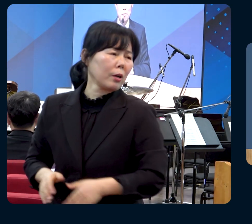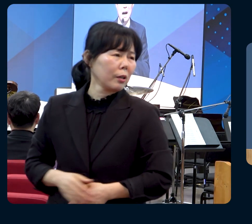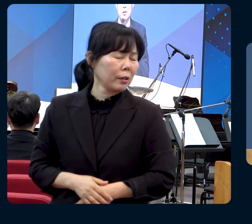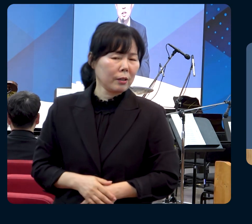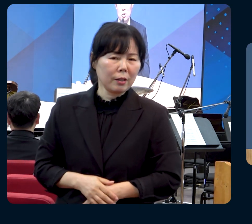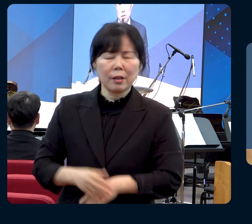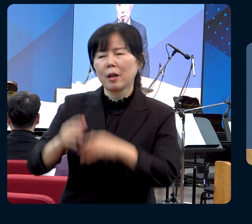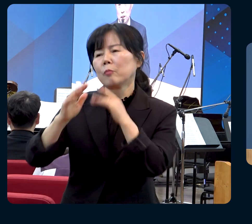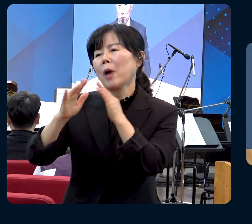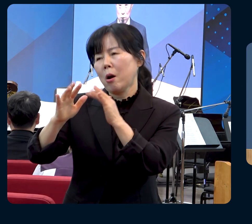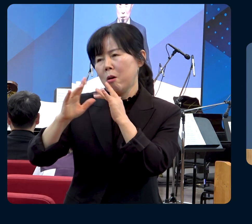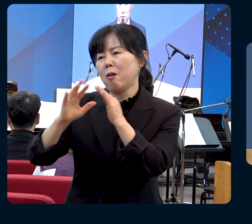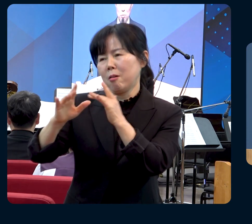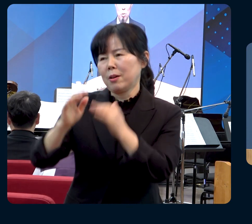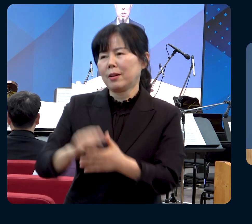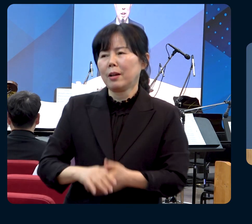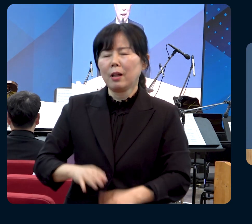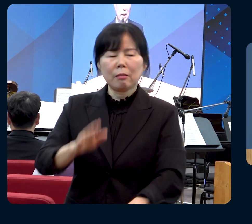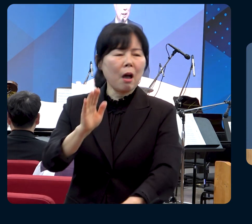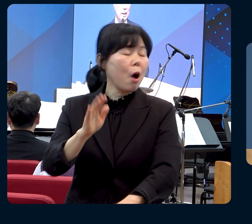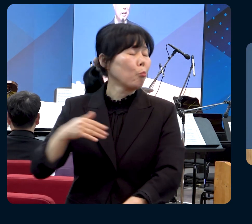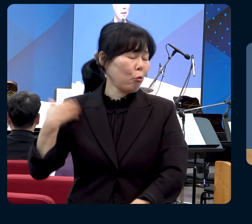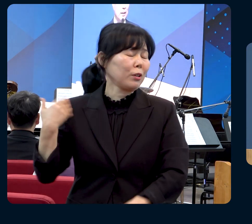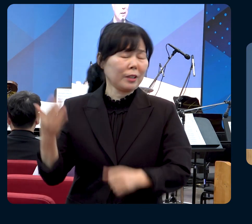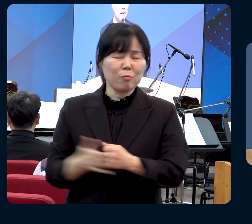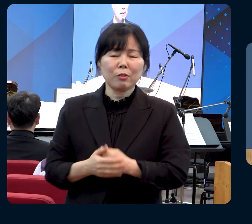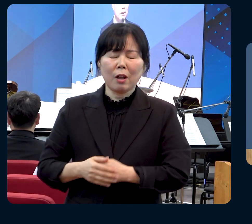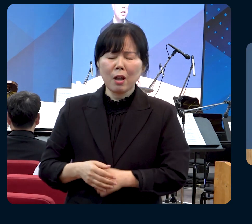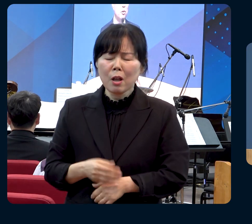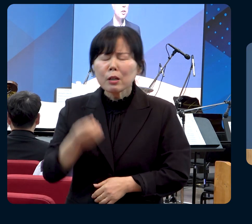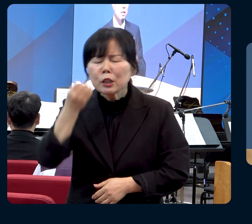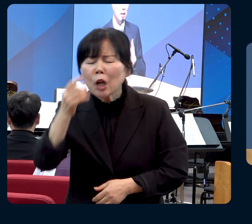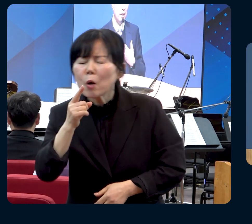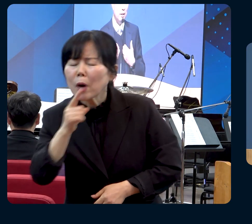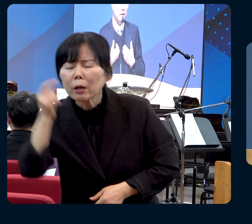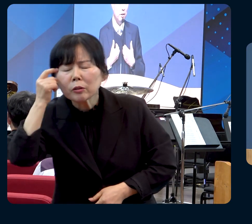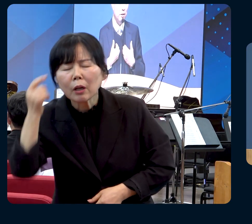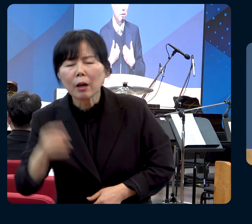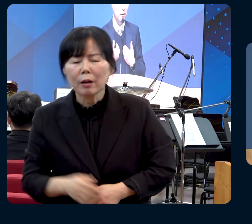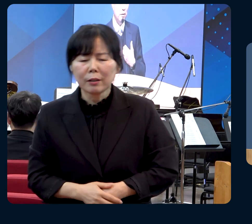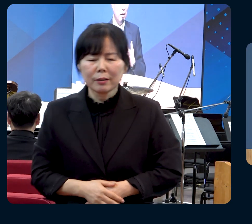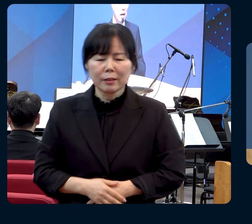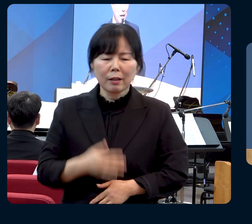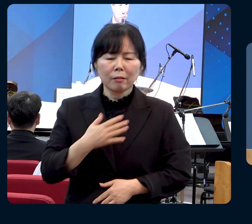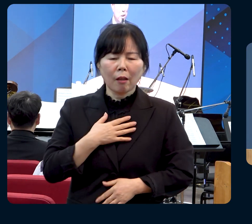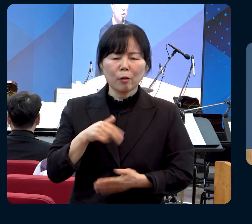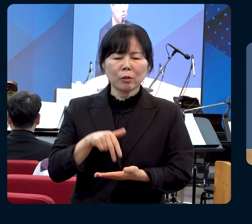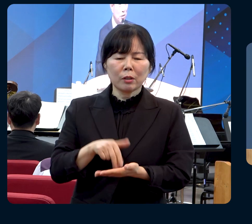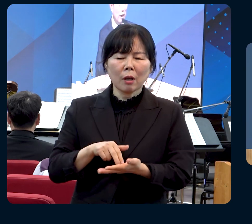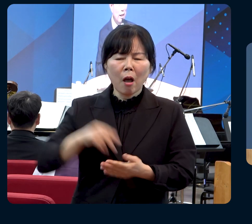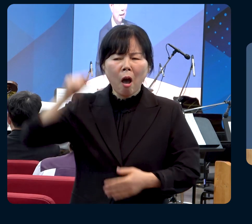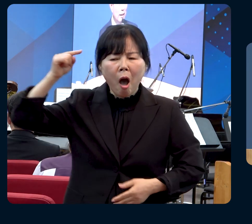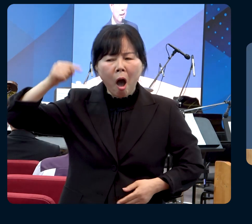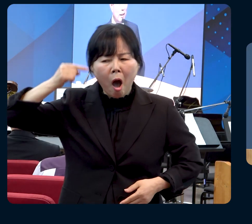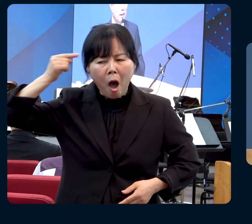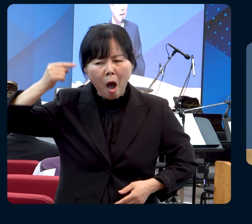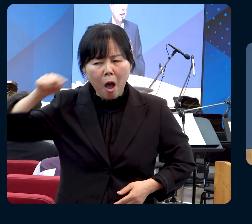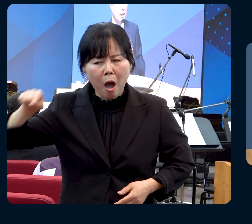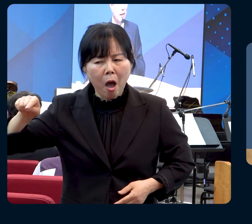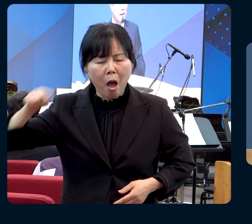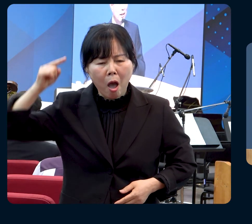그게 방언인 거죠. 근데 저는 이제 그걸 모르니까. 근데 저는 이제 생각을 한 거예요. 아, 미쳤구나.